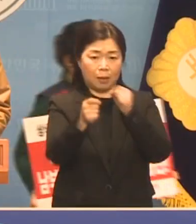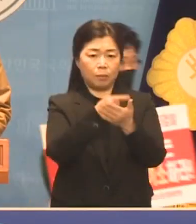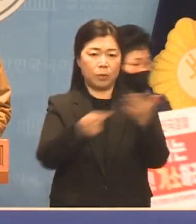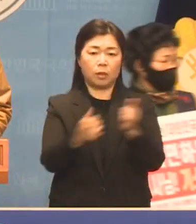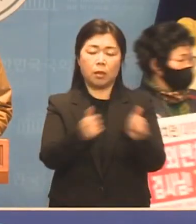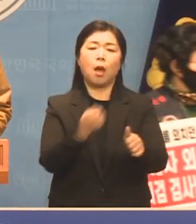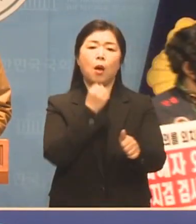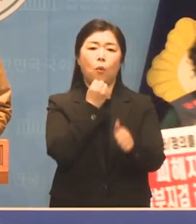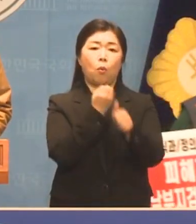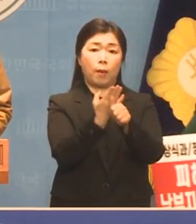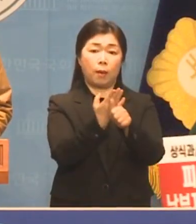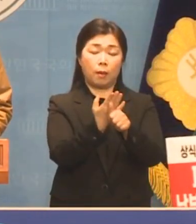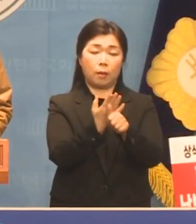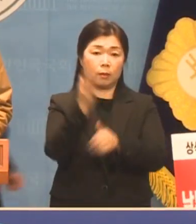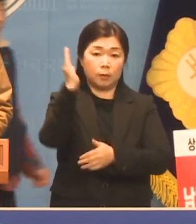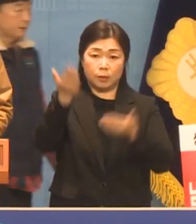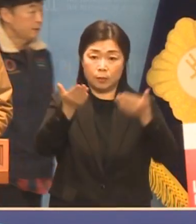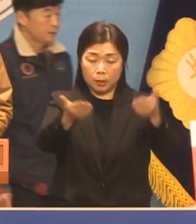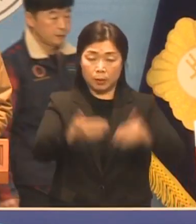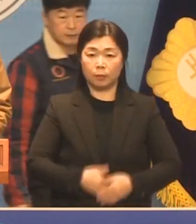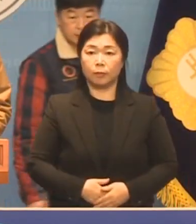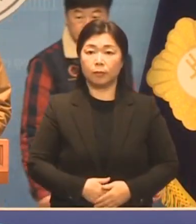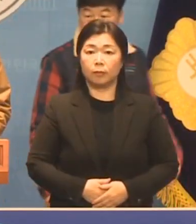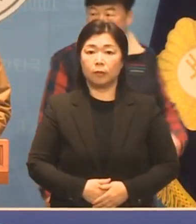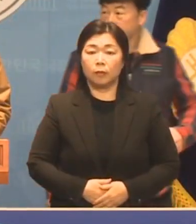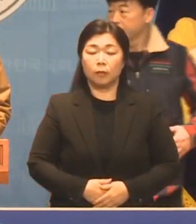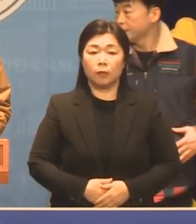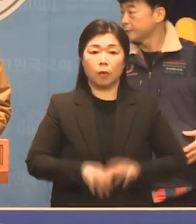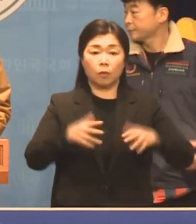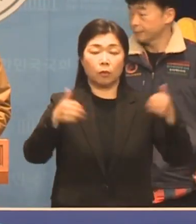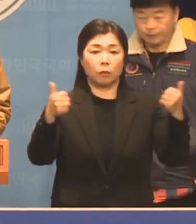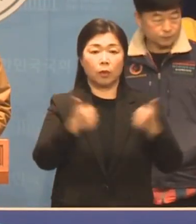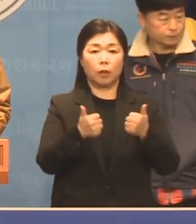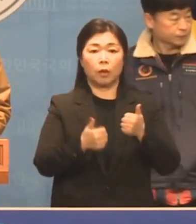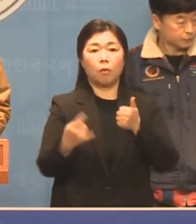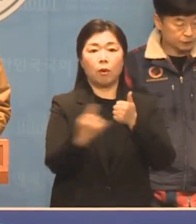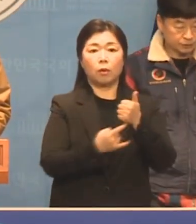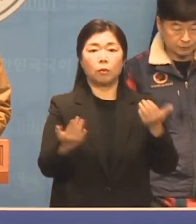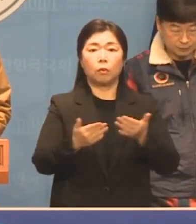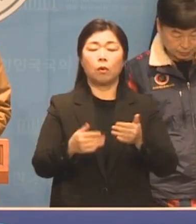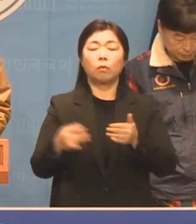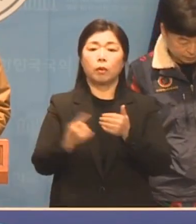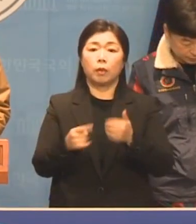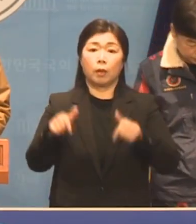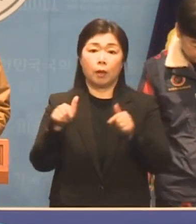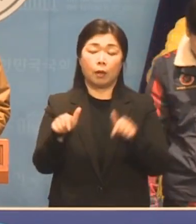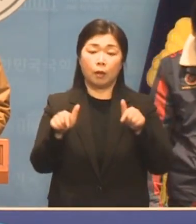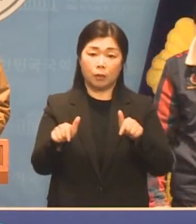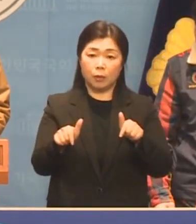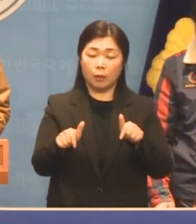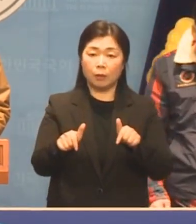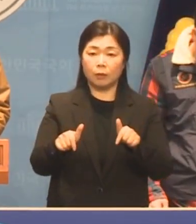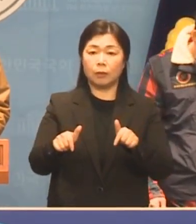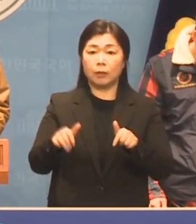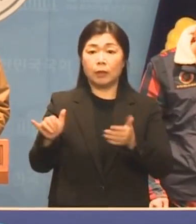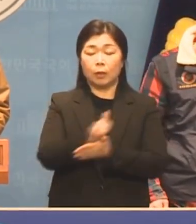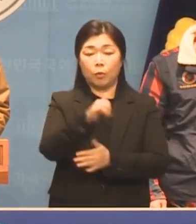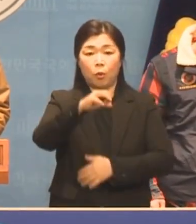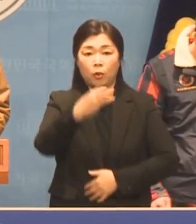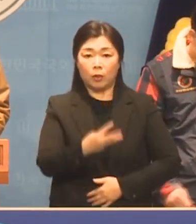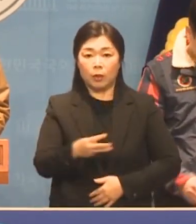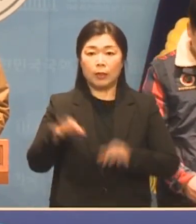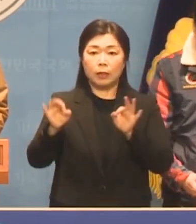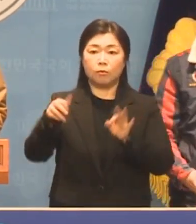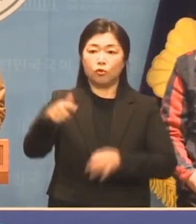기자회견을 시작하도록 하겠습니다. 회견에 앞서 국회 환경노동위원회 간사이신 김주영 더불어민주당 김포울 국회의원님의